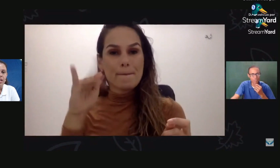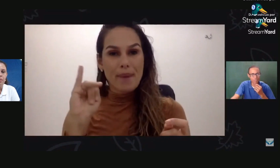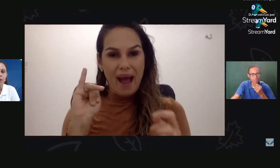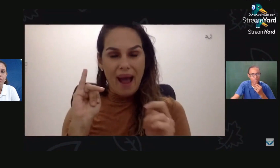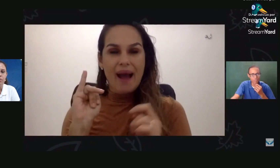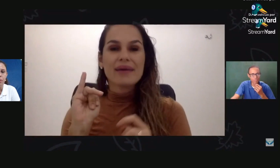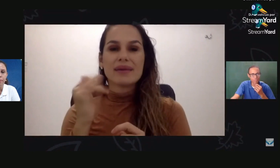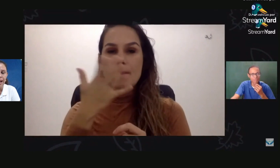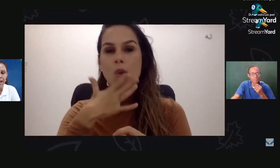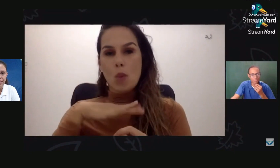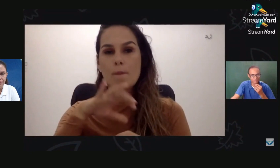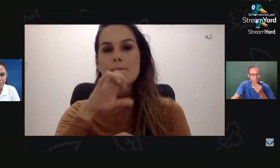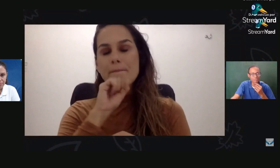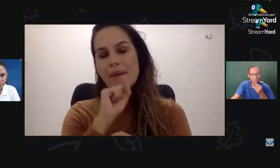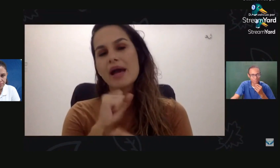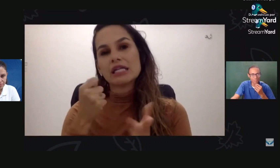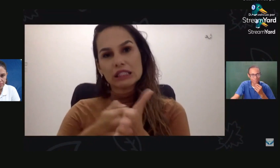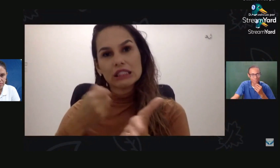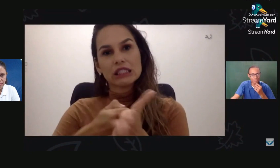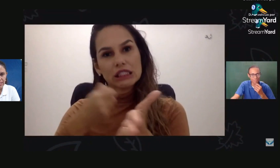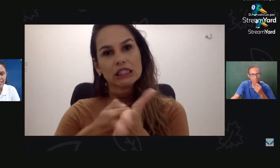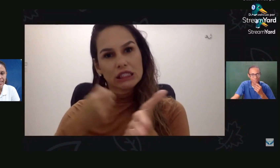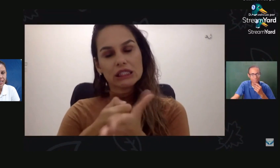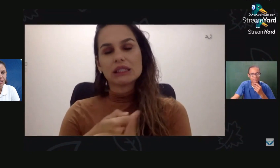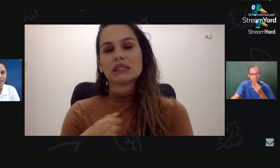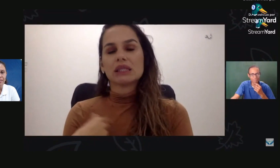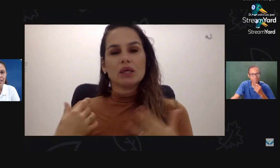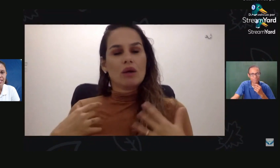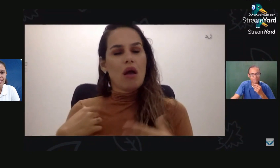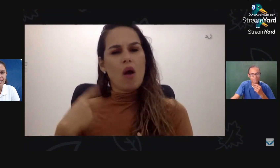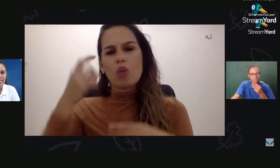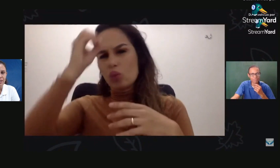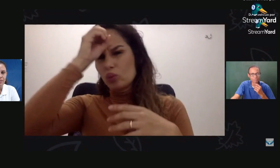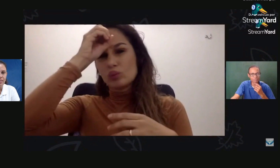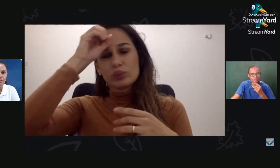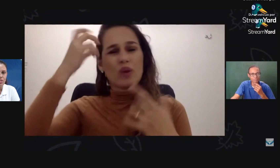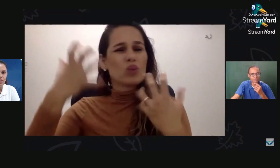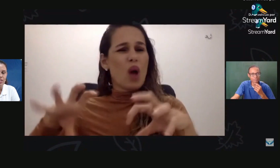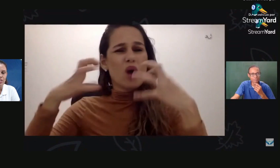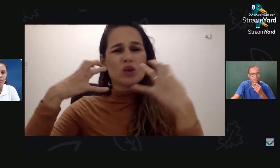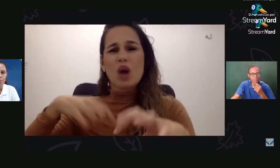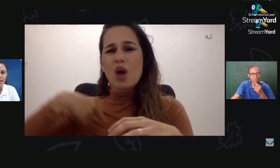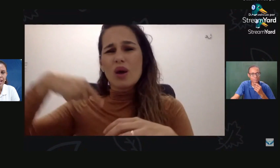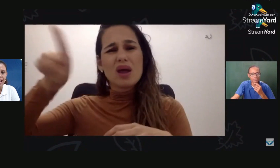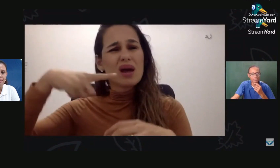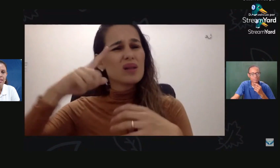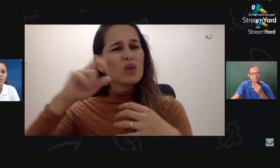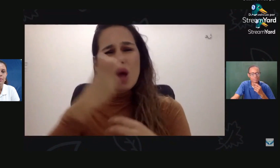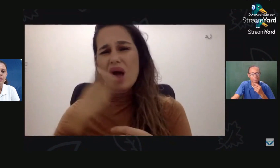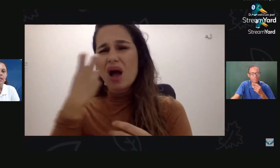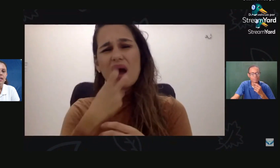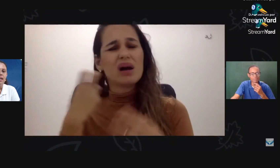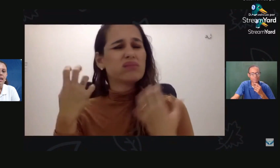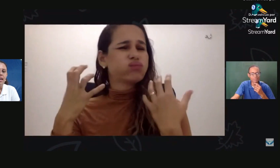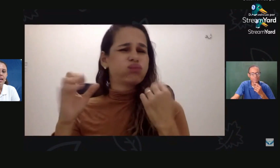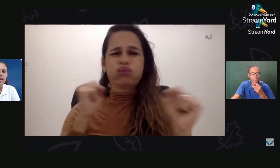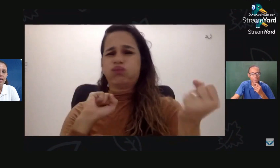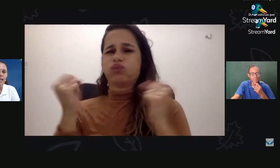tive, irmão do meu pai, que fazia essa questão, então, de me obrigar mesmo.